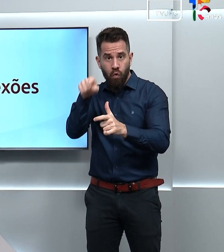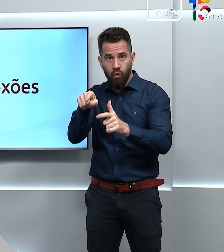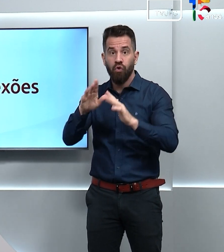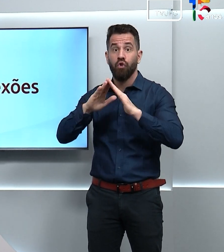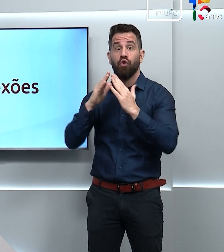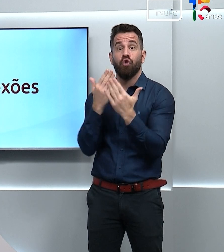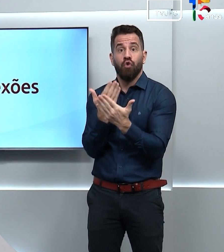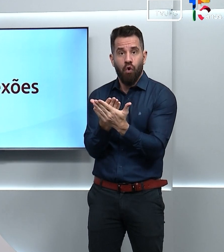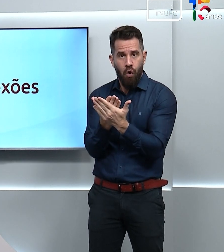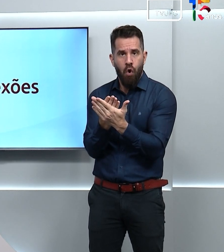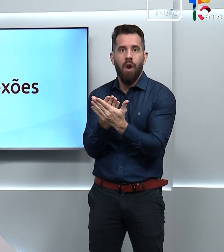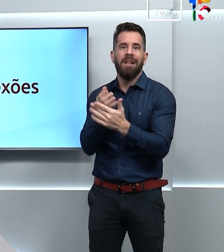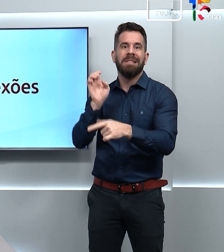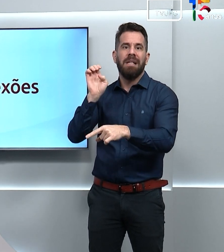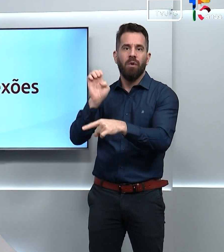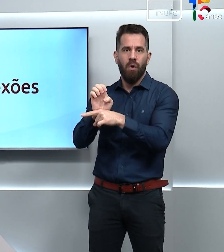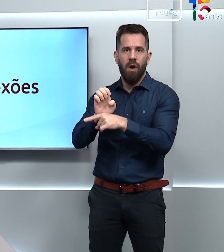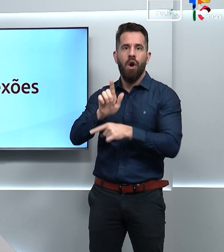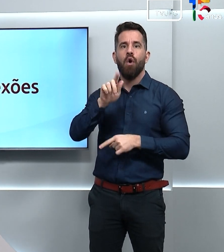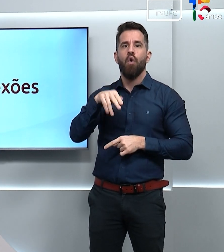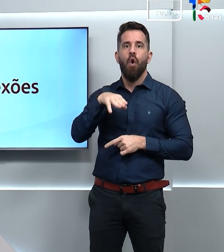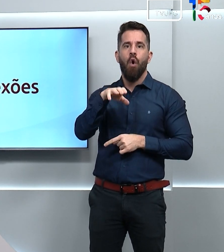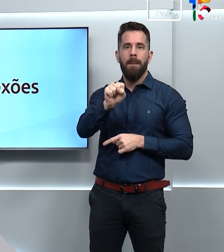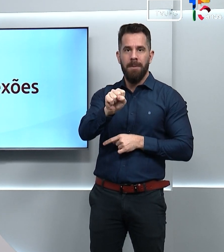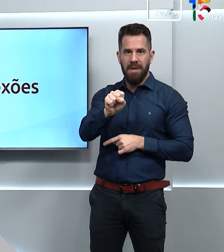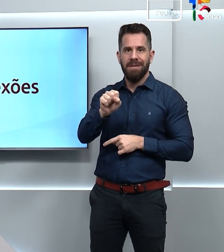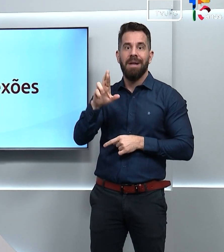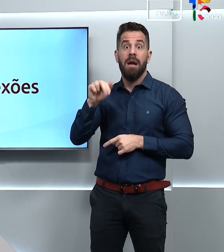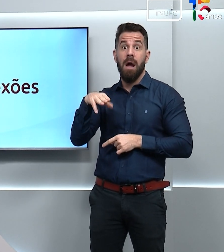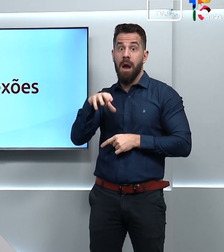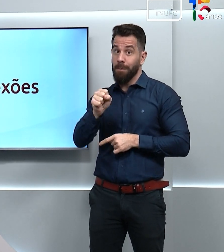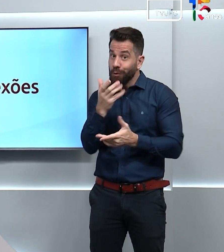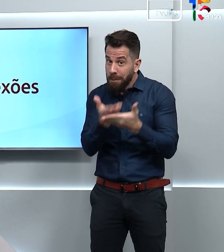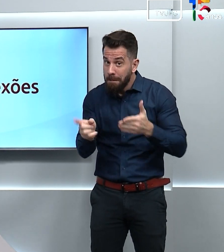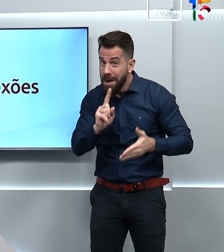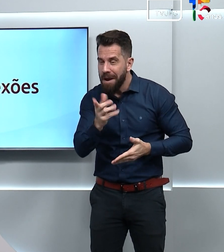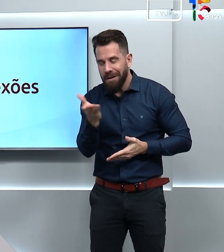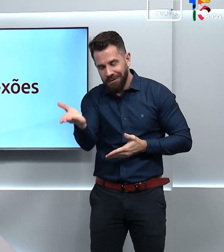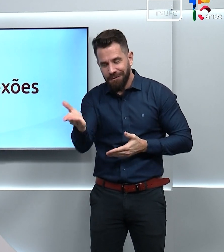Colégio Estadual Gomes de Souza Ramos. Não perca!